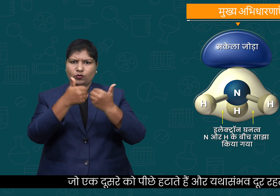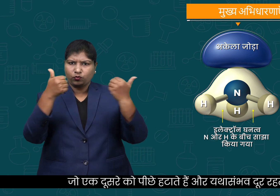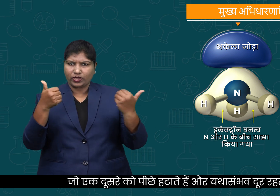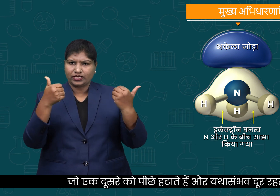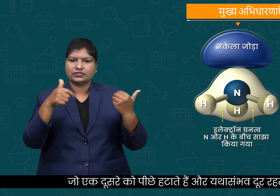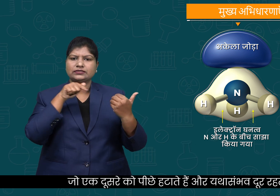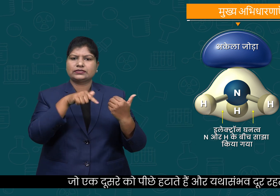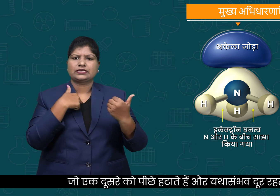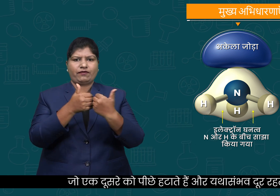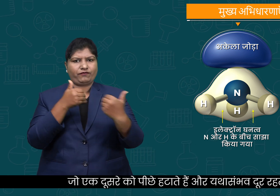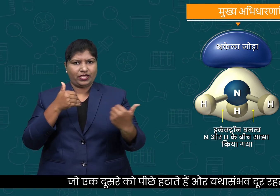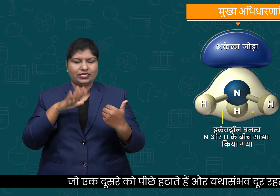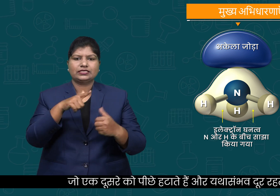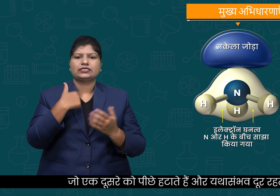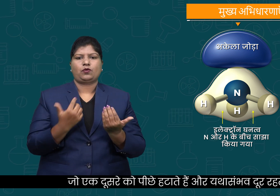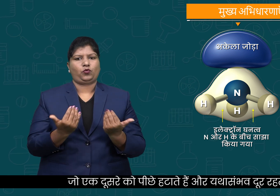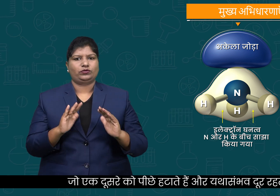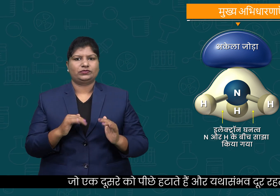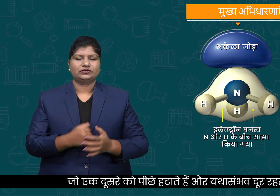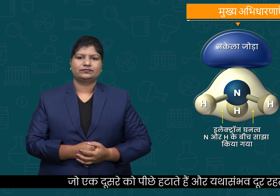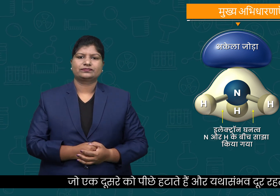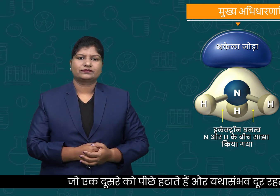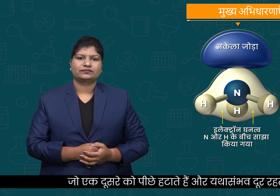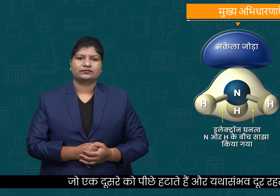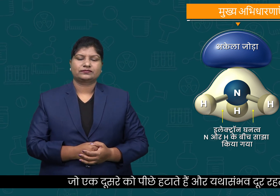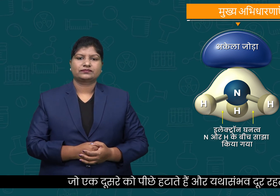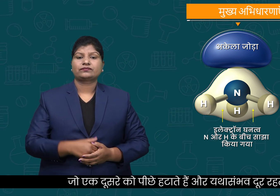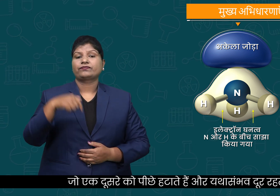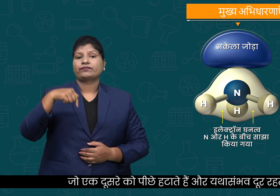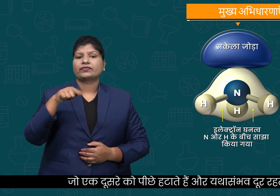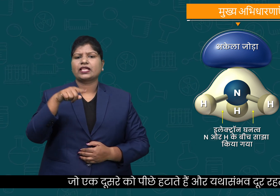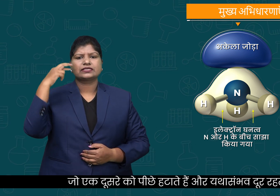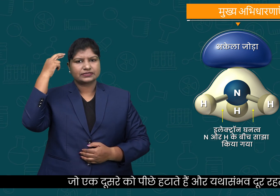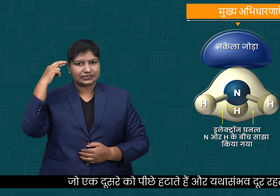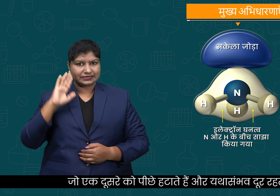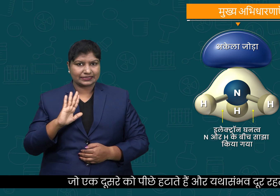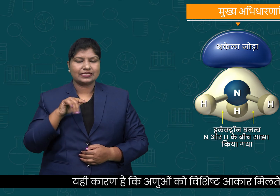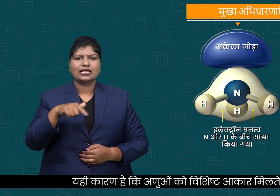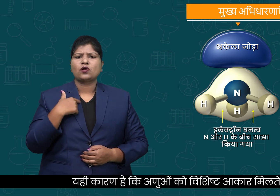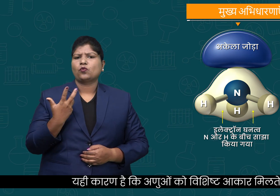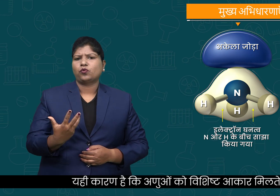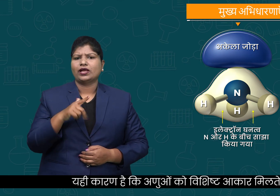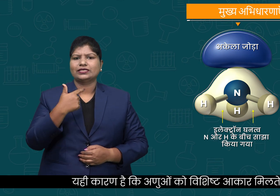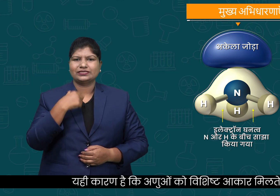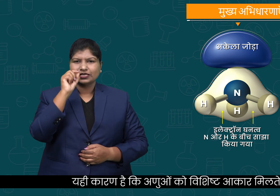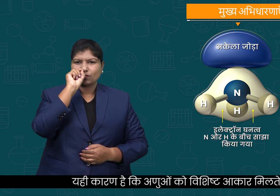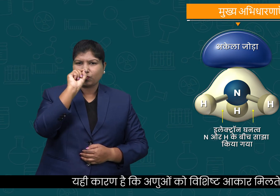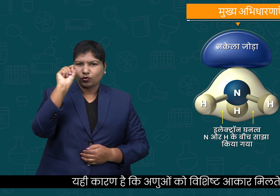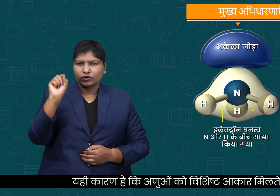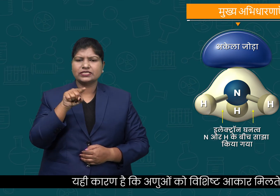दूसरों को पीछे हटाते हैं और यथासंभव दूर रहते हैं। यही कारण है कि अणुओं